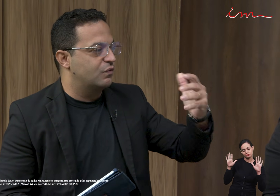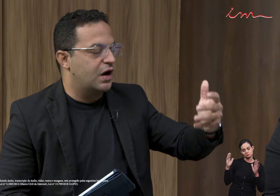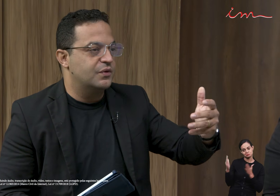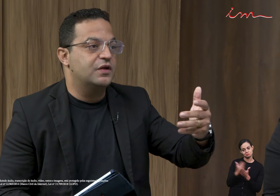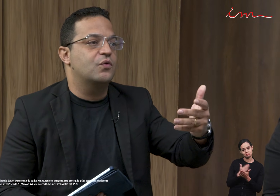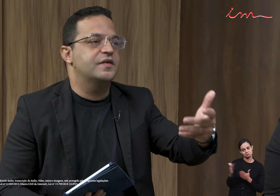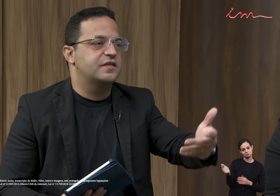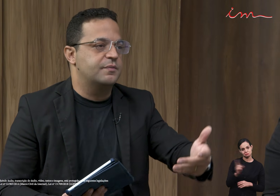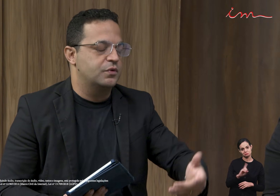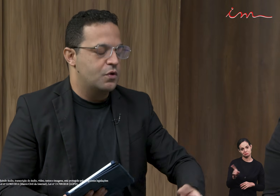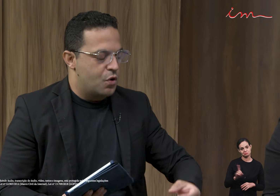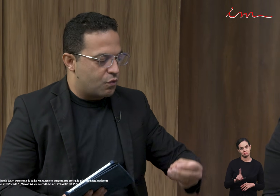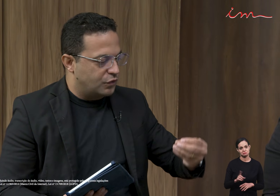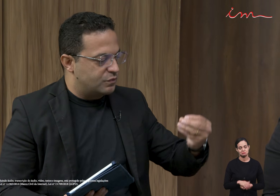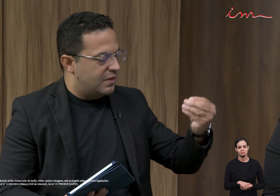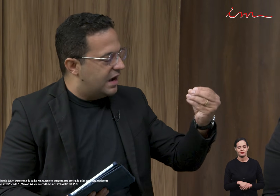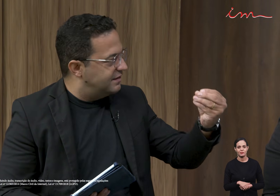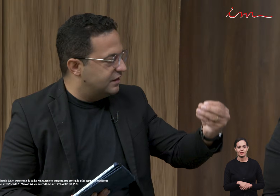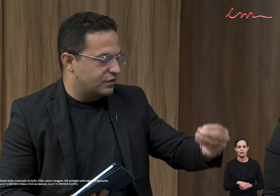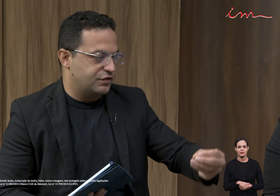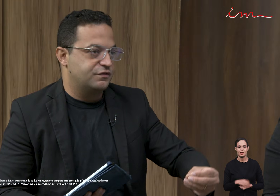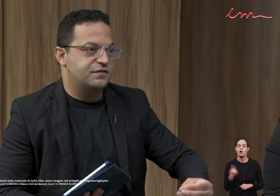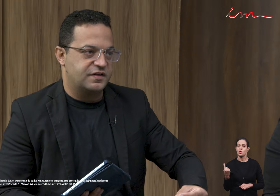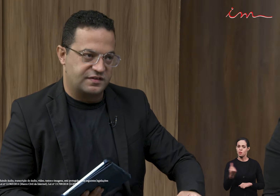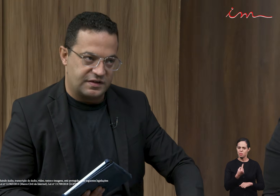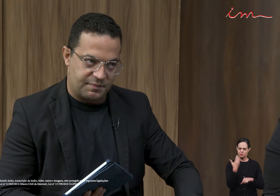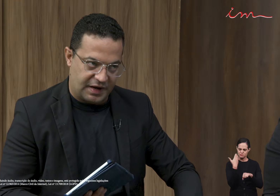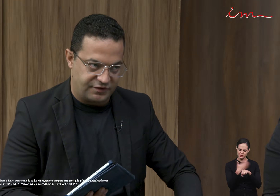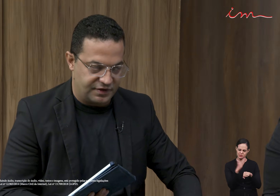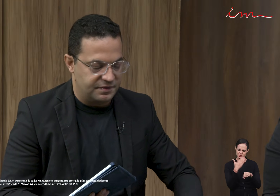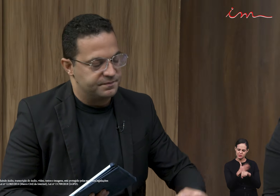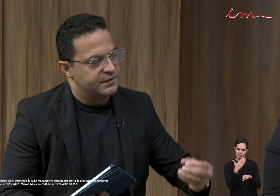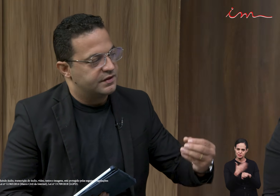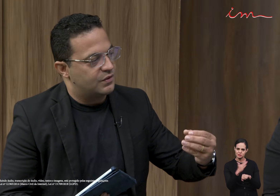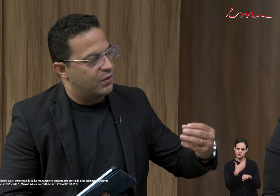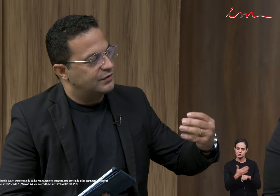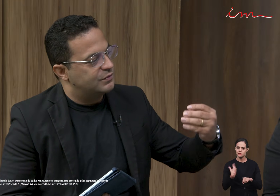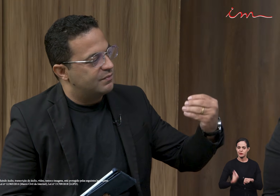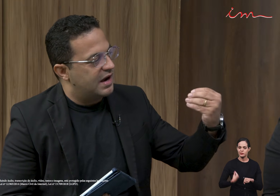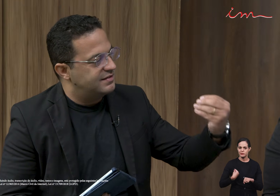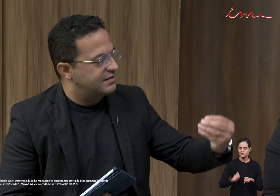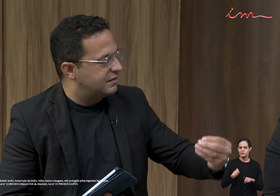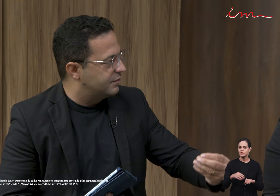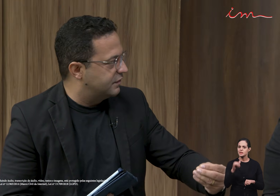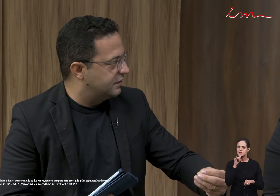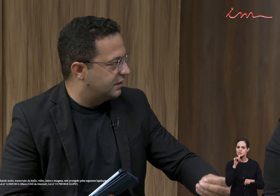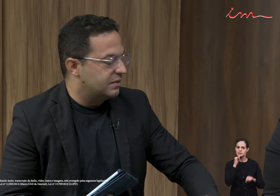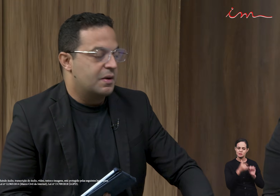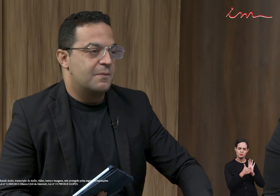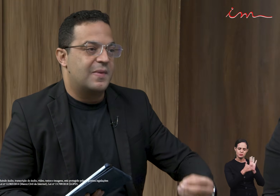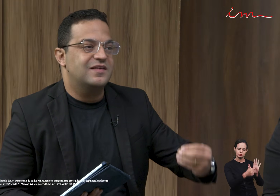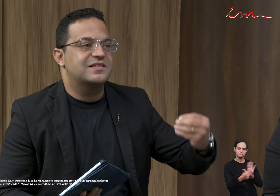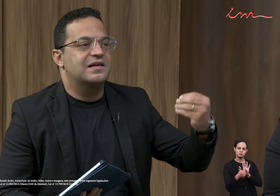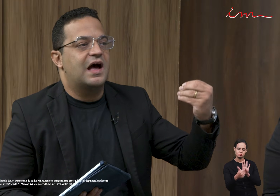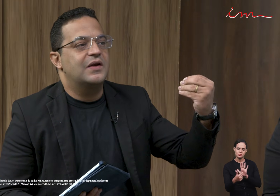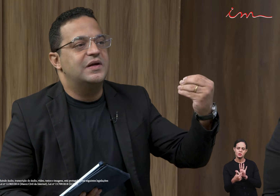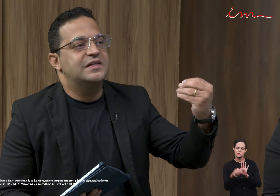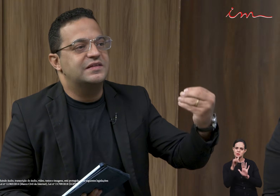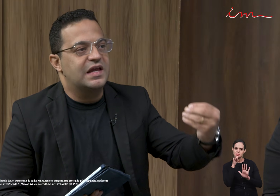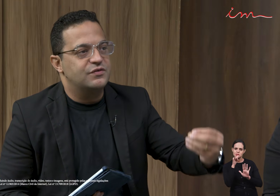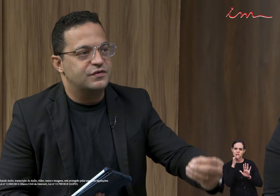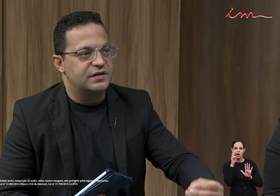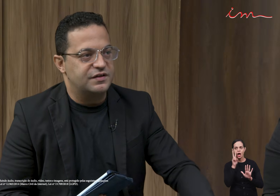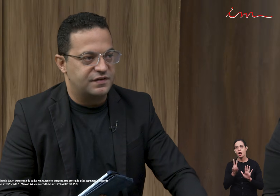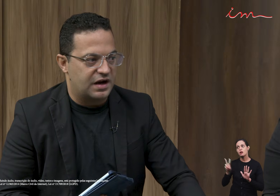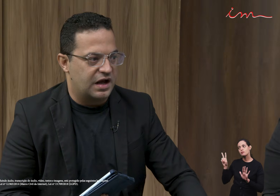forma visual e com exemplo. Quanto mais isso a gente vivencia na prática, que quanto mais exemplos a gente tem, mais claro